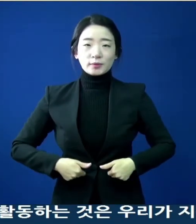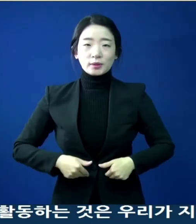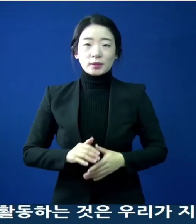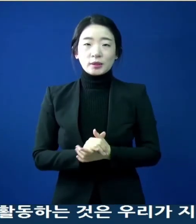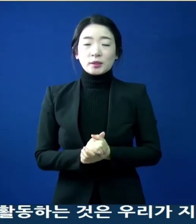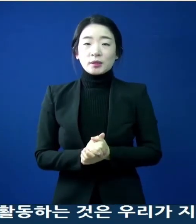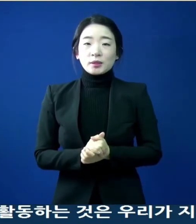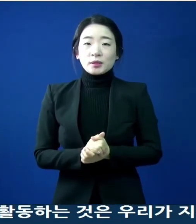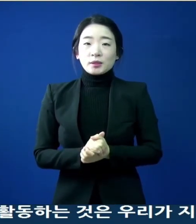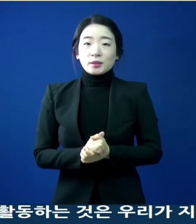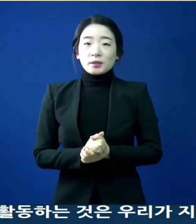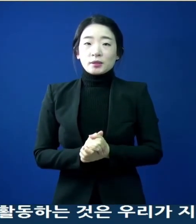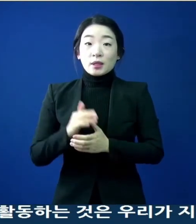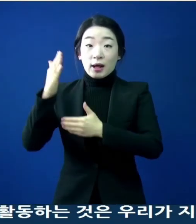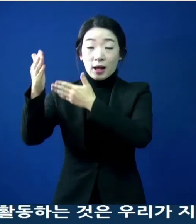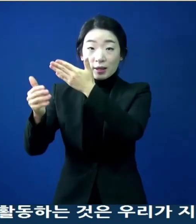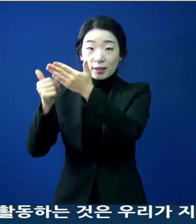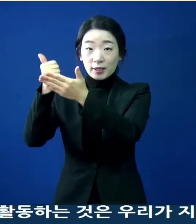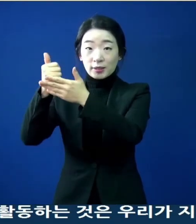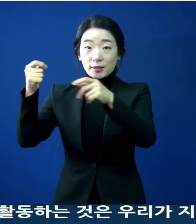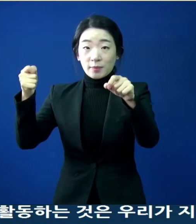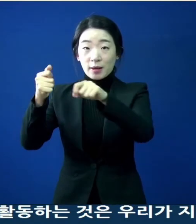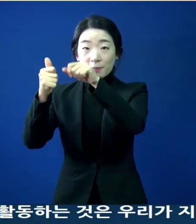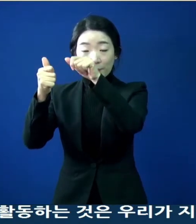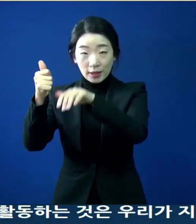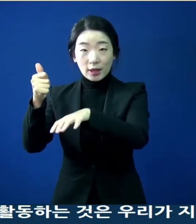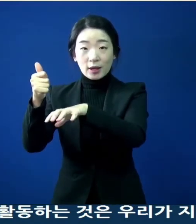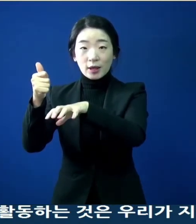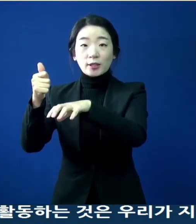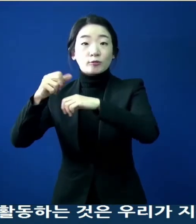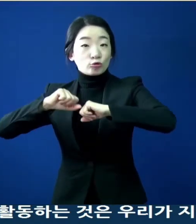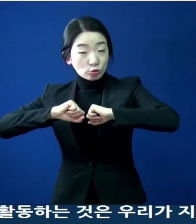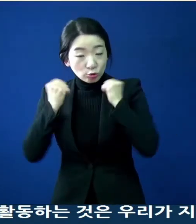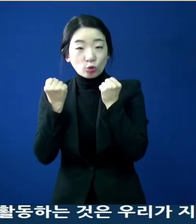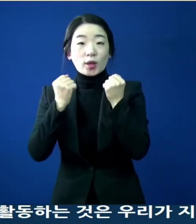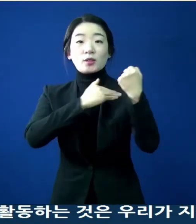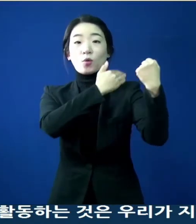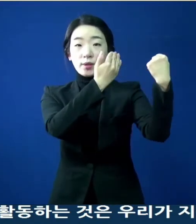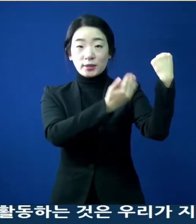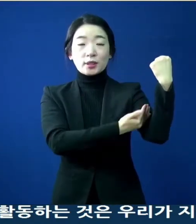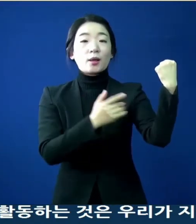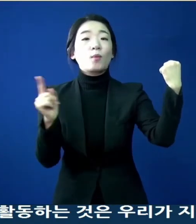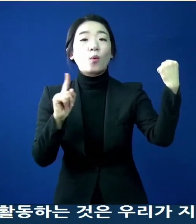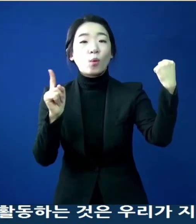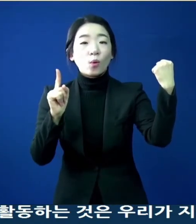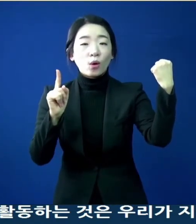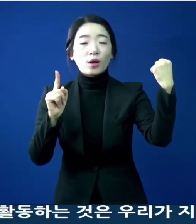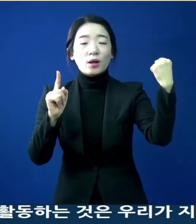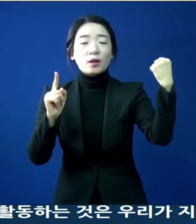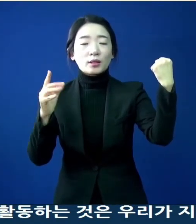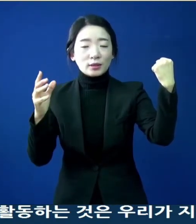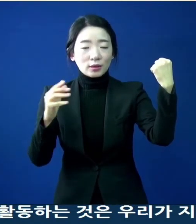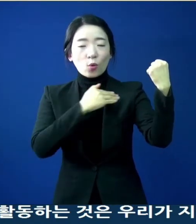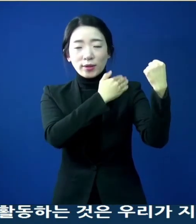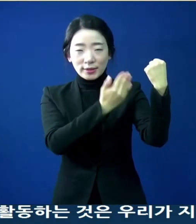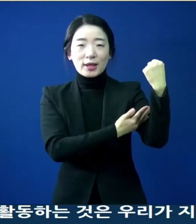하나님께 정말 우리가 순종할 수 있는 권세를 주님이 주실 때 우리는 하나님을 사랑하게 되어 있습니다.